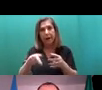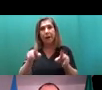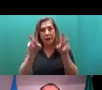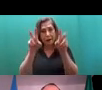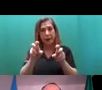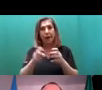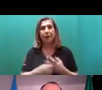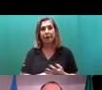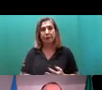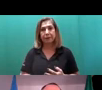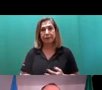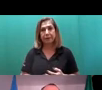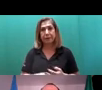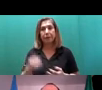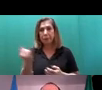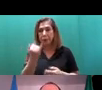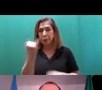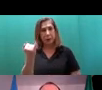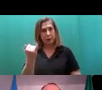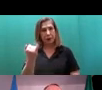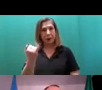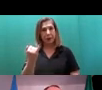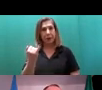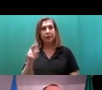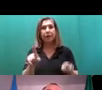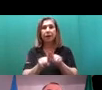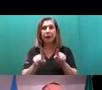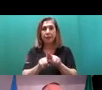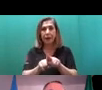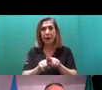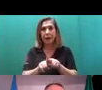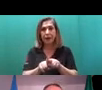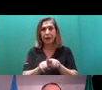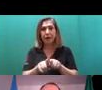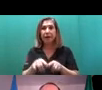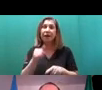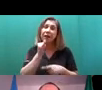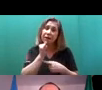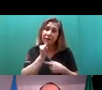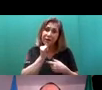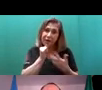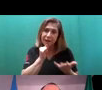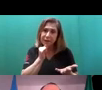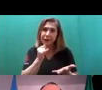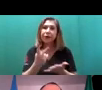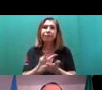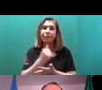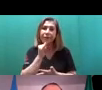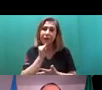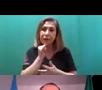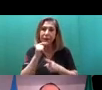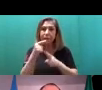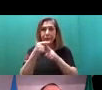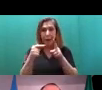muito pertinente e, além disso, desgraciadamente, ou como dizem aqui, infelizmente, mais da metade